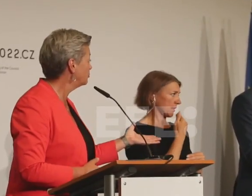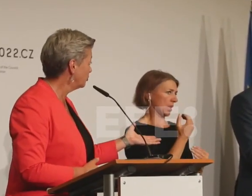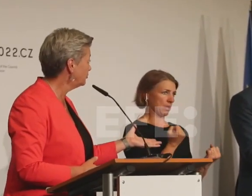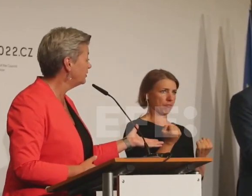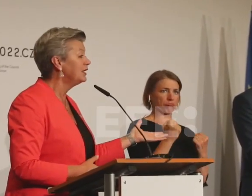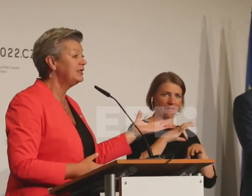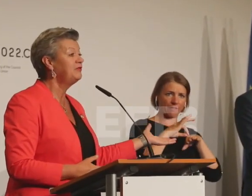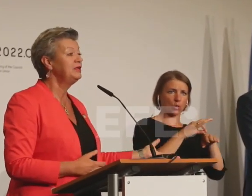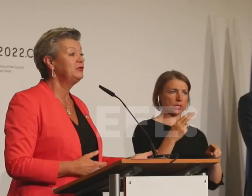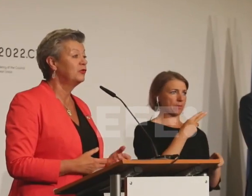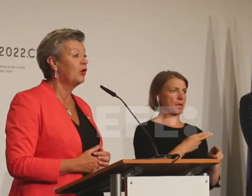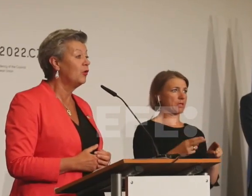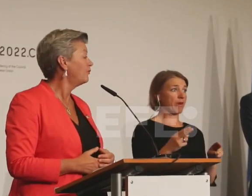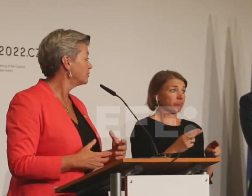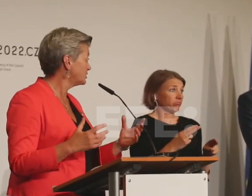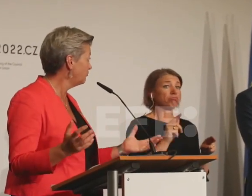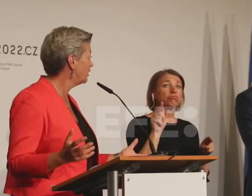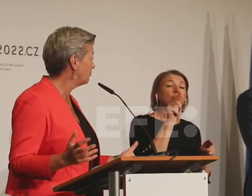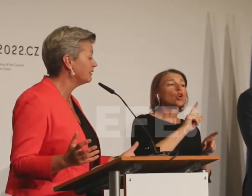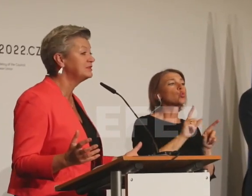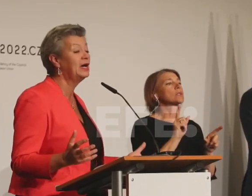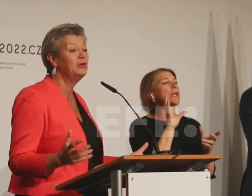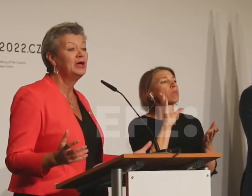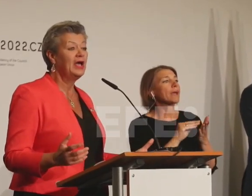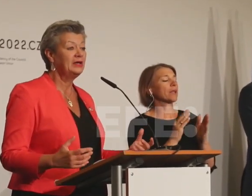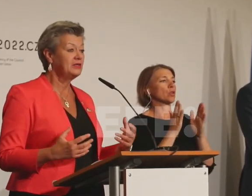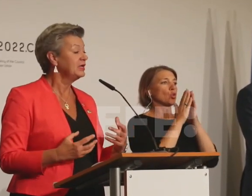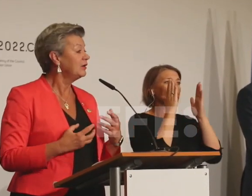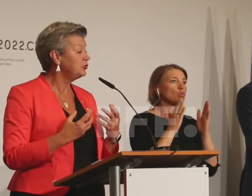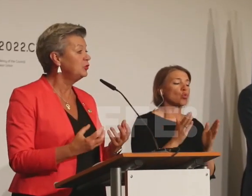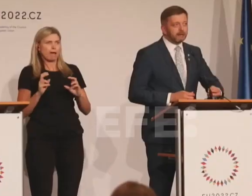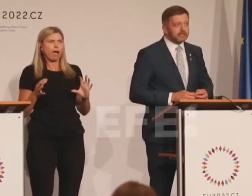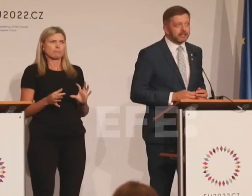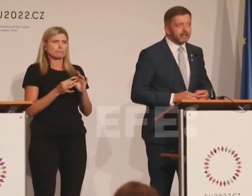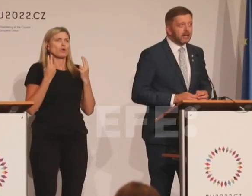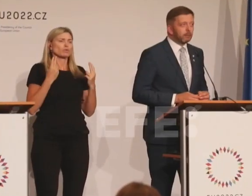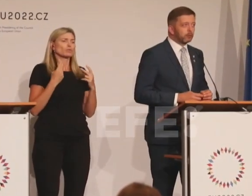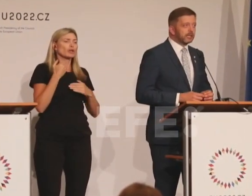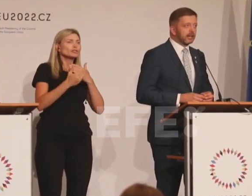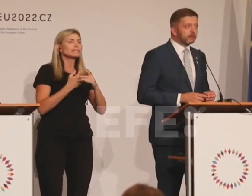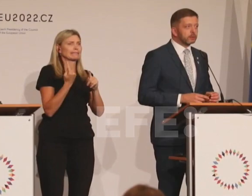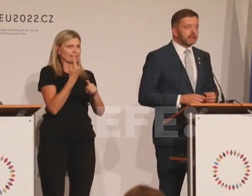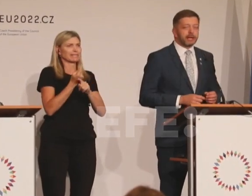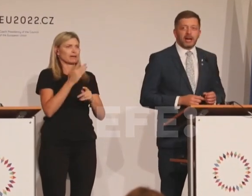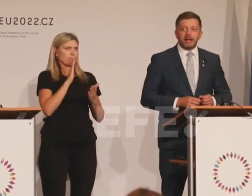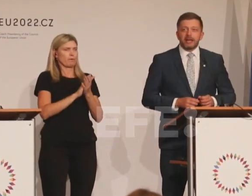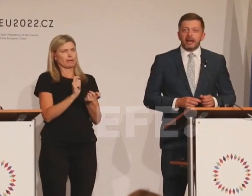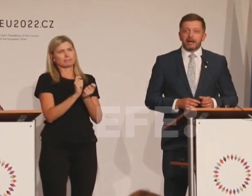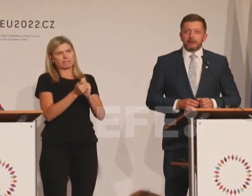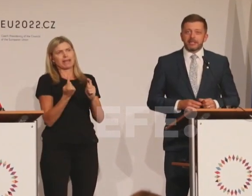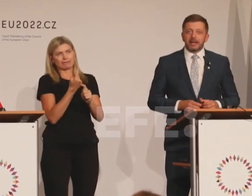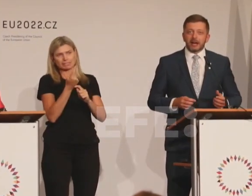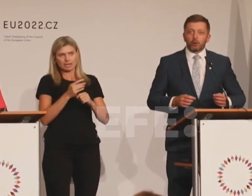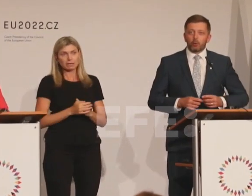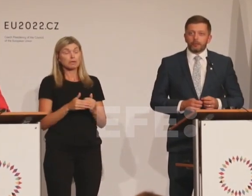en ese país en guerra están en las manos adecuadas, alertó la comisaria europea Ylva Johansson, lo que hace crecer el riesgo de tráfico de